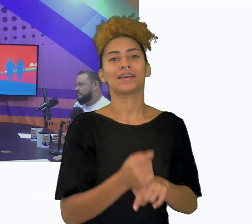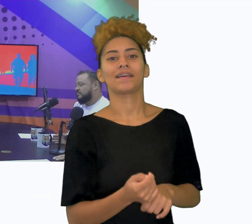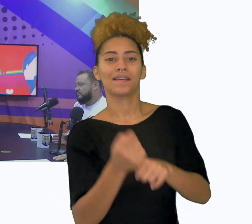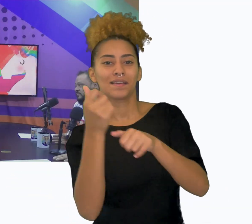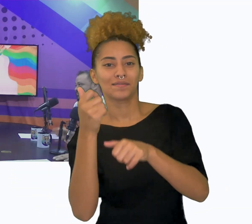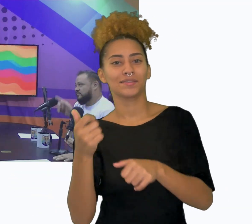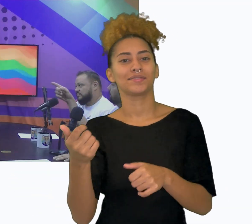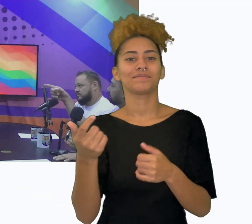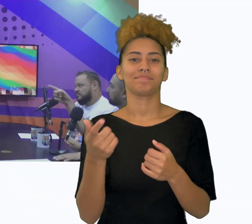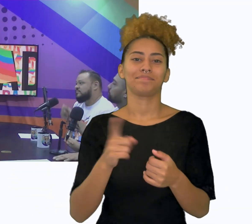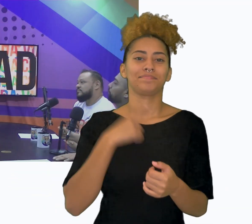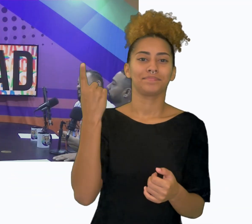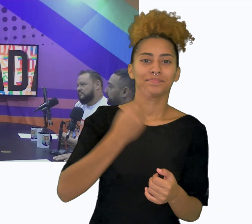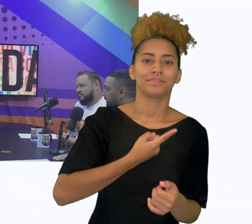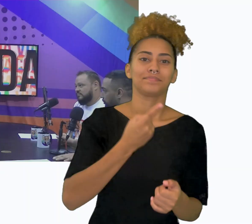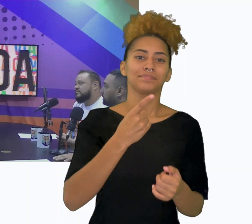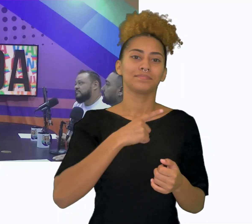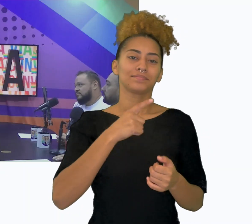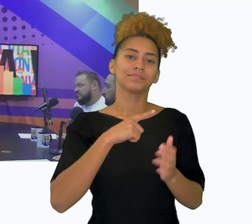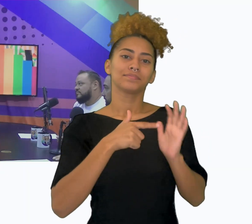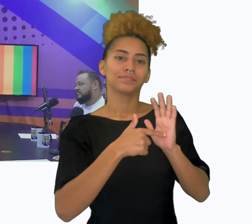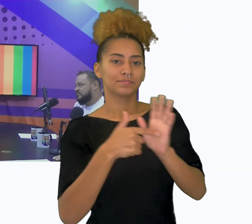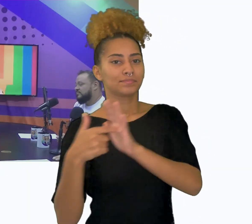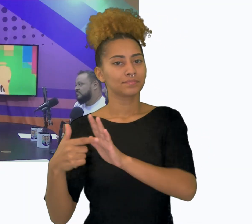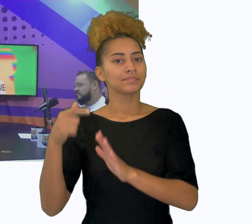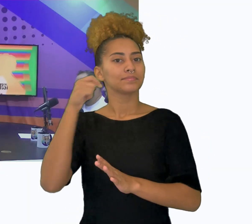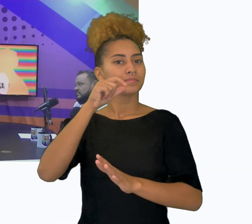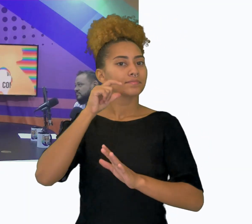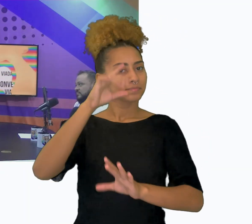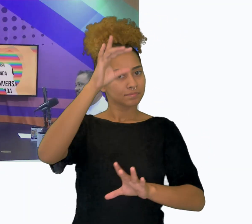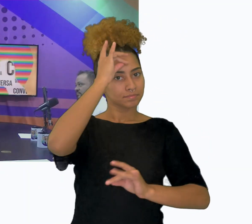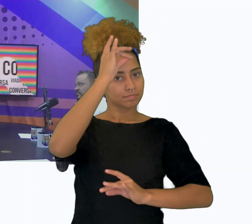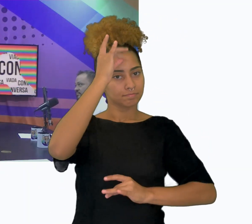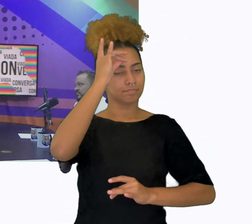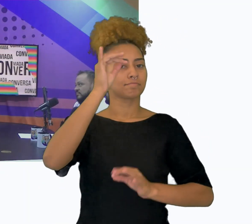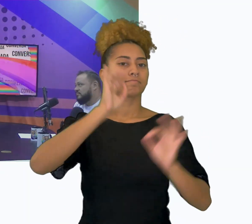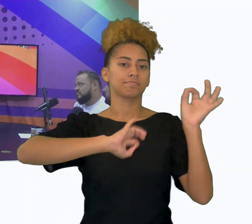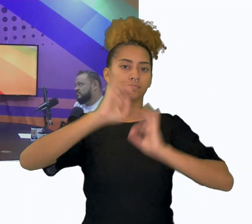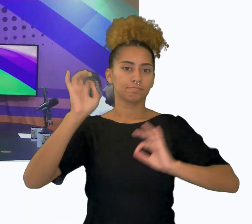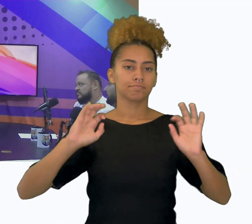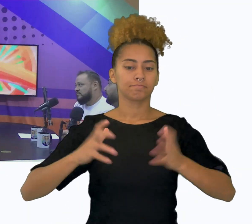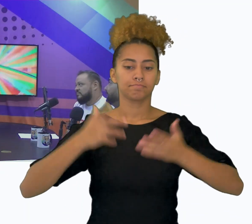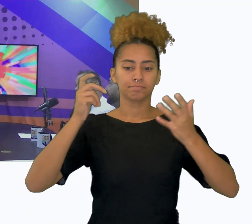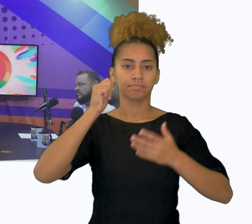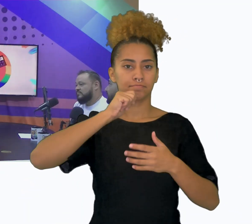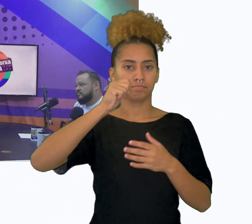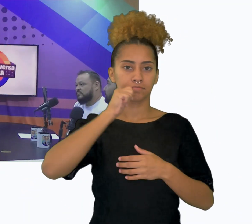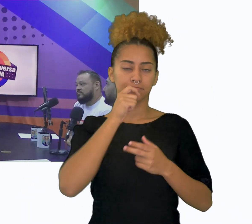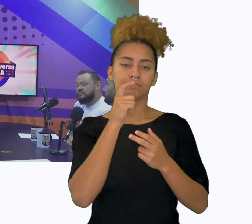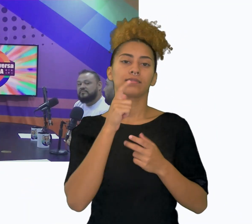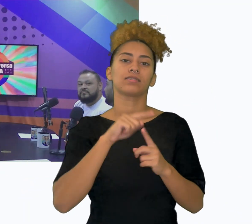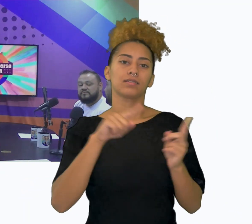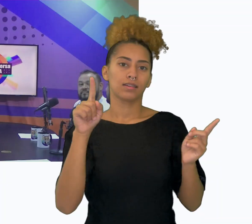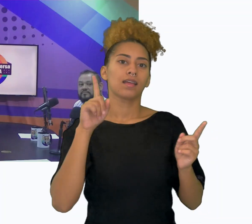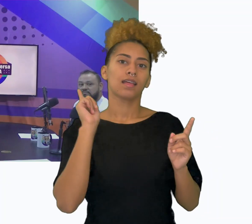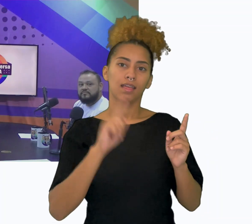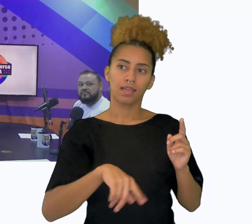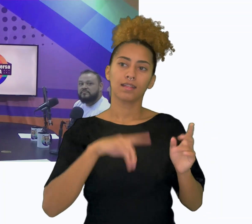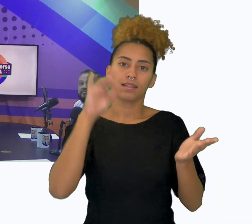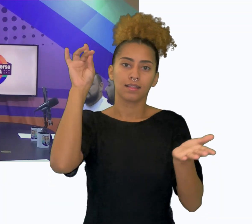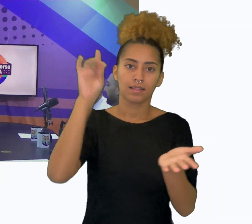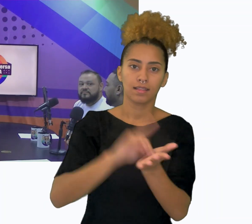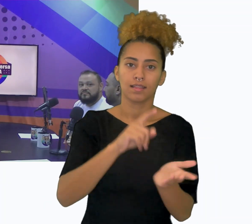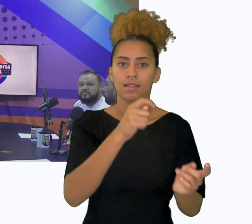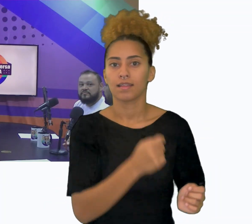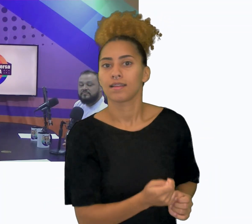especial de Natal, Que era das mais transformistas. transformistas. Era. E aí tinha o The Best of Drag, pra contemplar todos, Era né? exatamente na virada do ano. Tipo